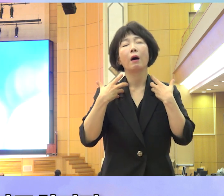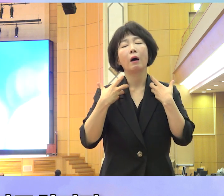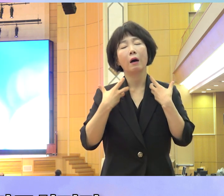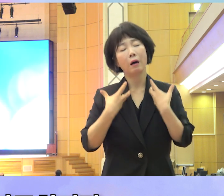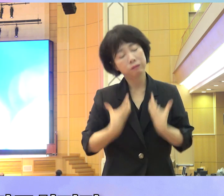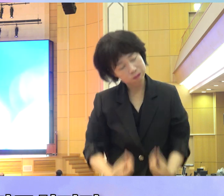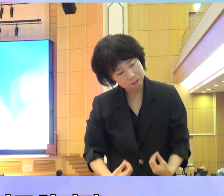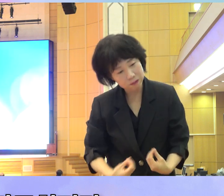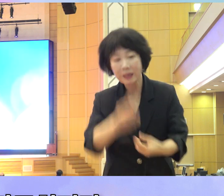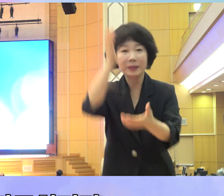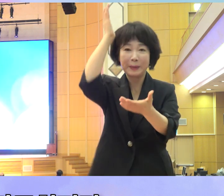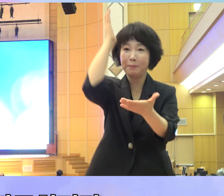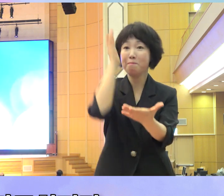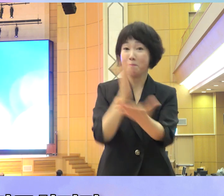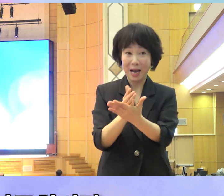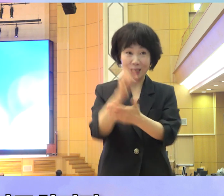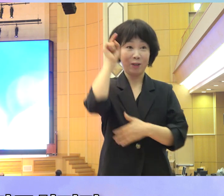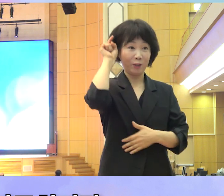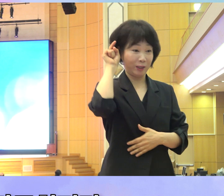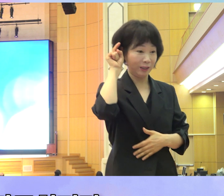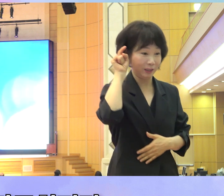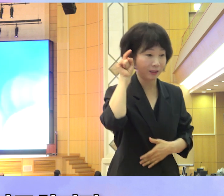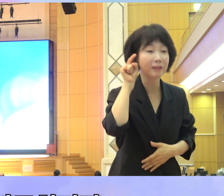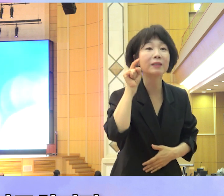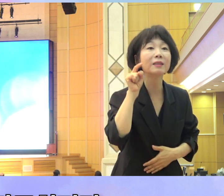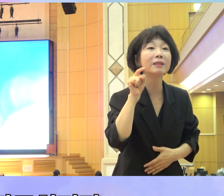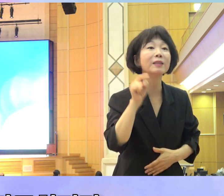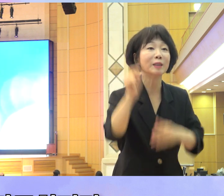감사하고 낙심하지 말